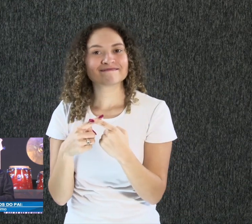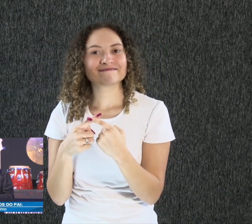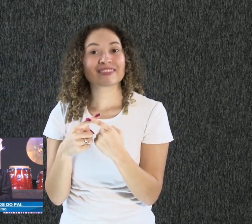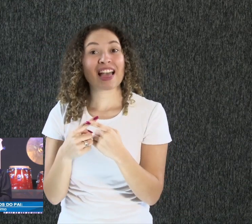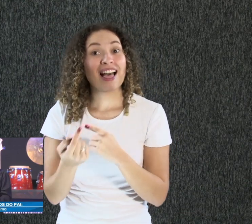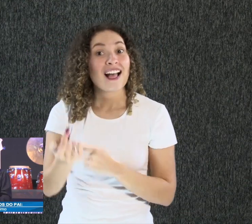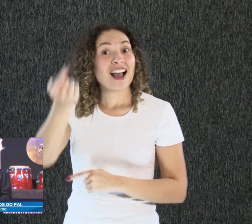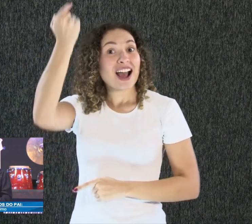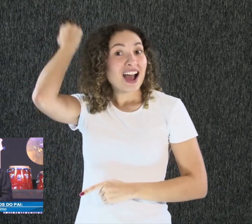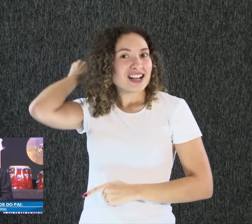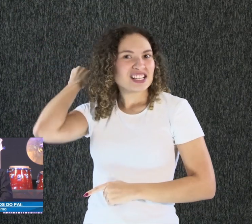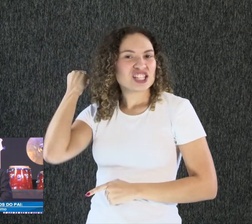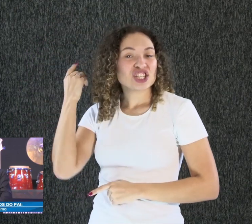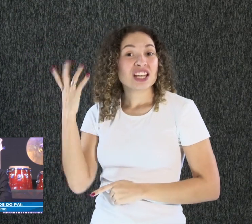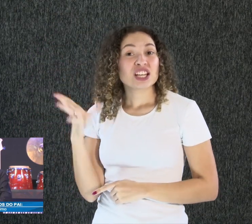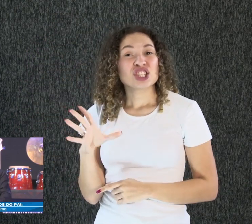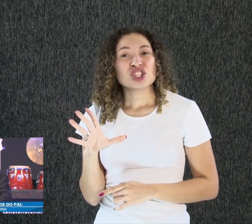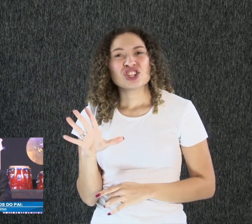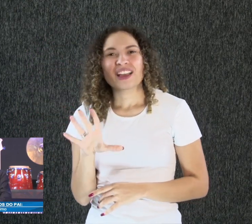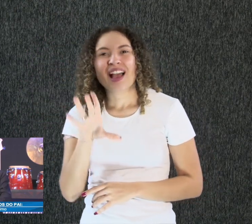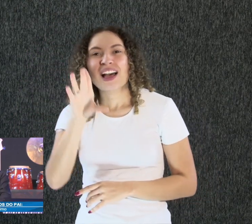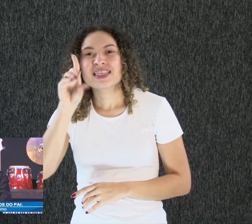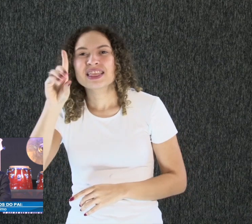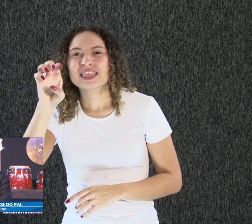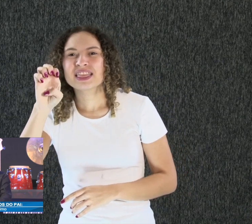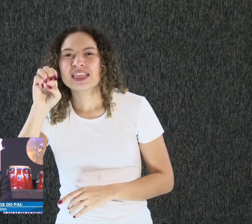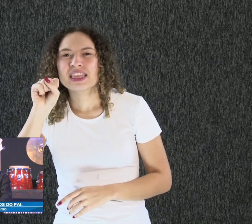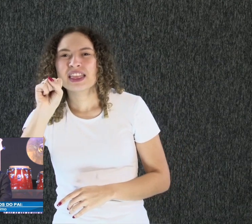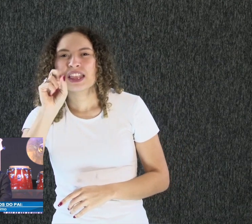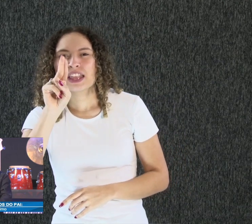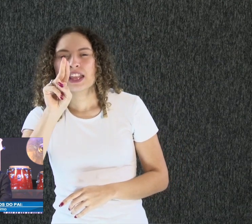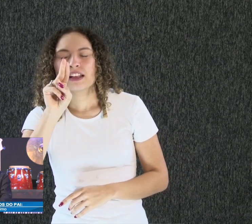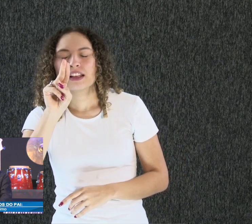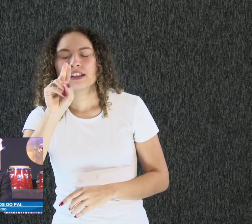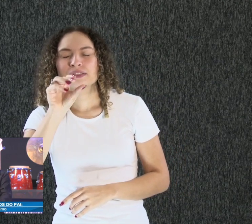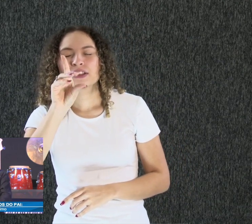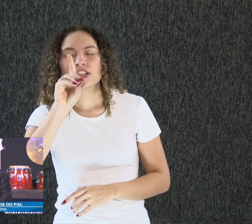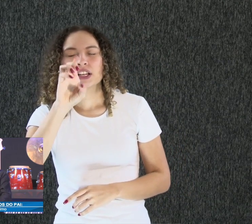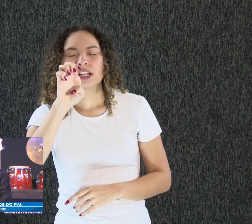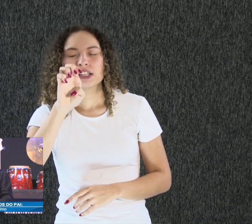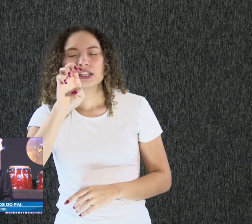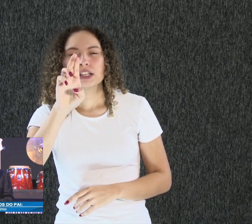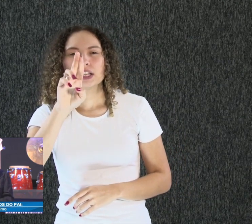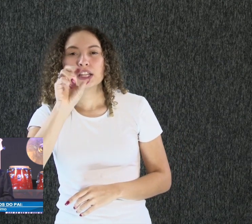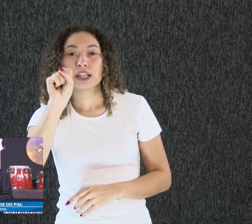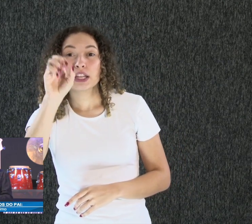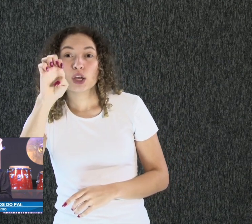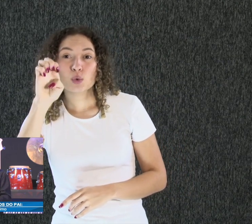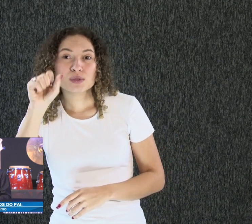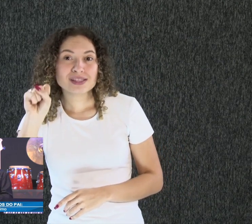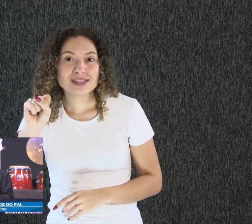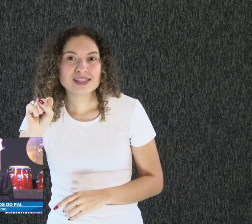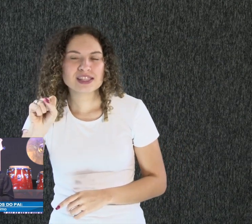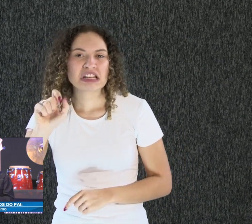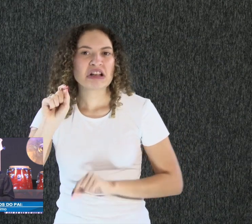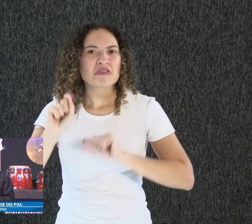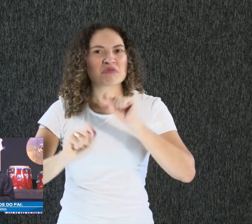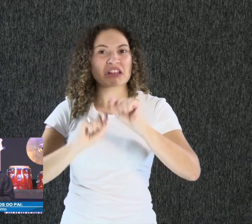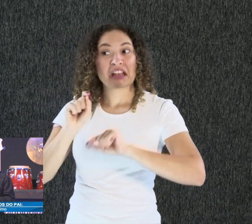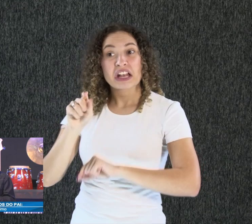ele diz assim? Porque os deuses pagãos da época, os deuses do Egito, onde o povo de Israel